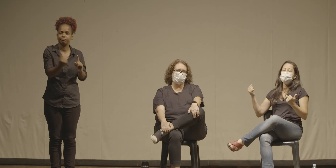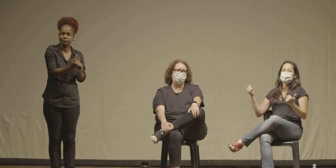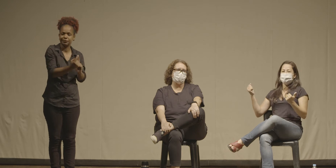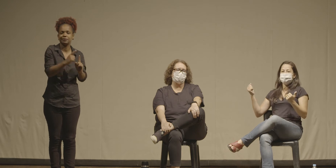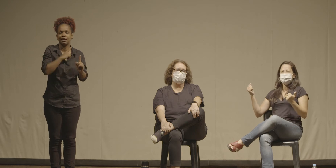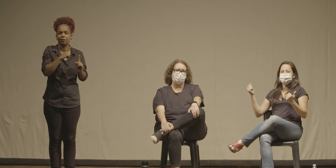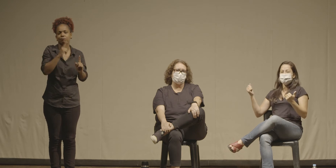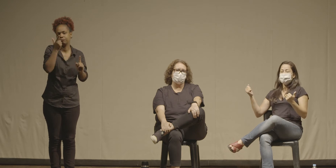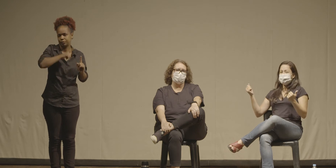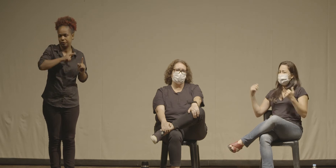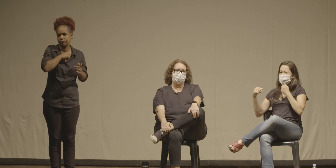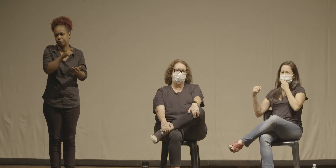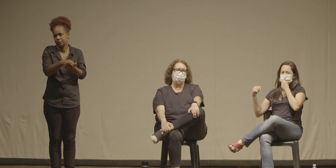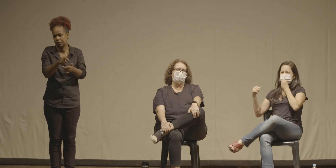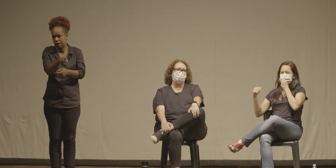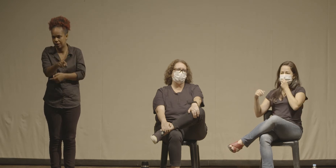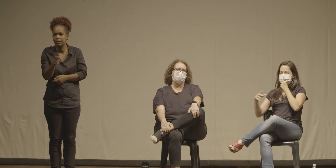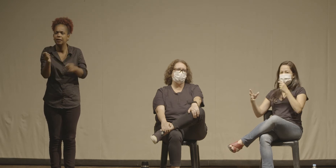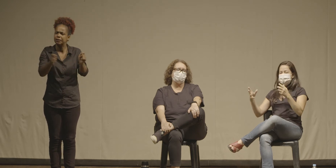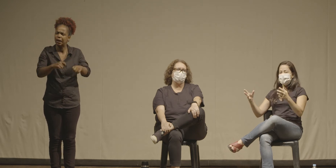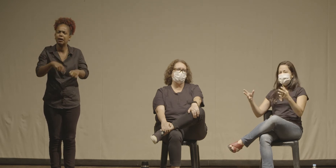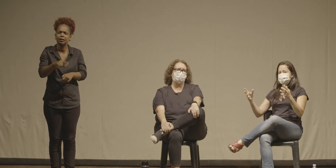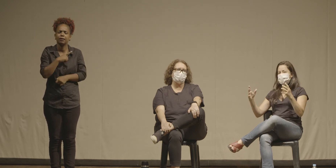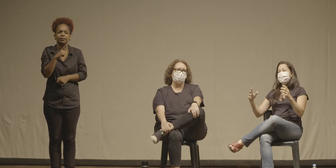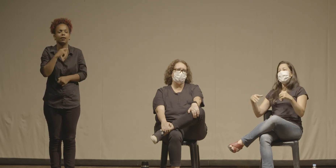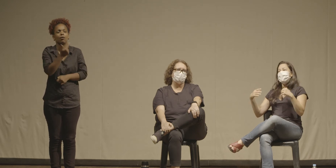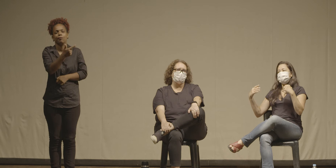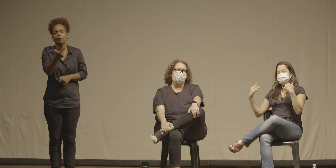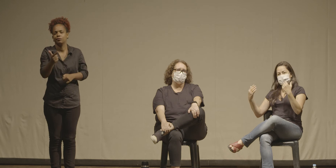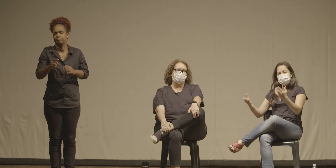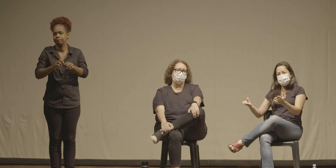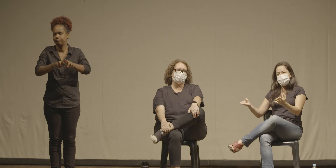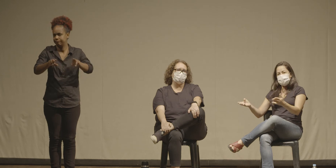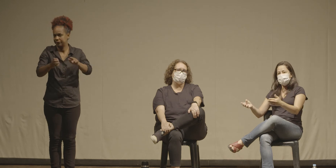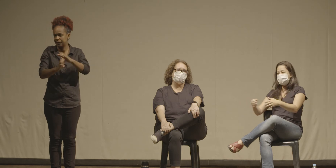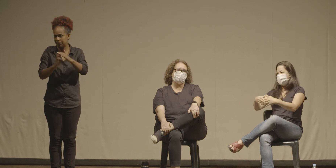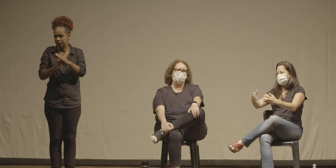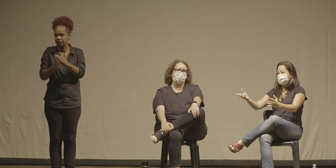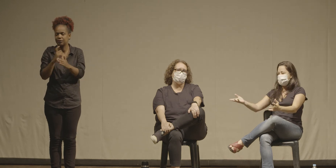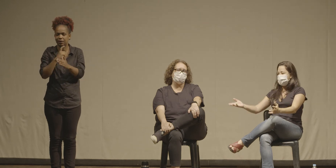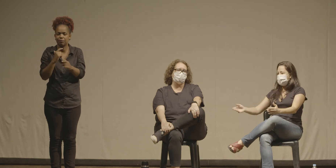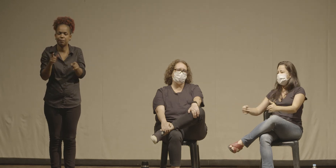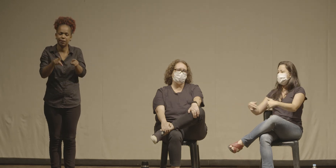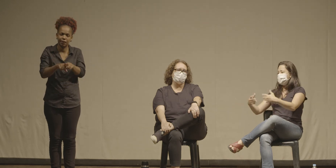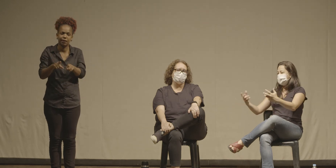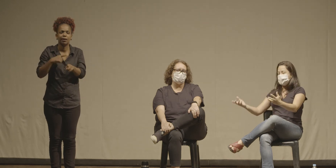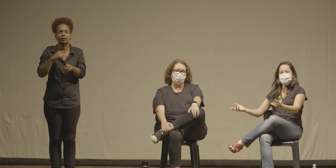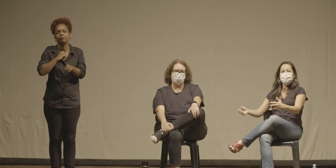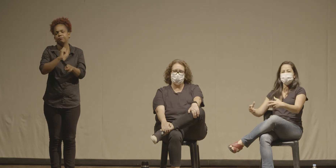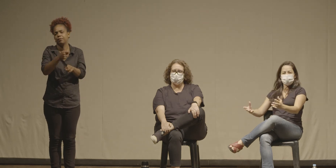uma permuta. Eu consigo diversas empresas que patrocinam através de